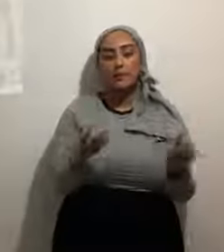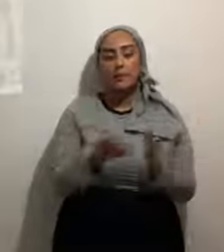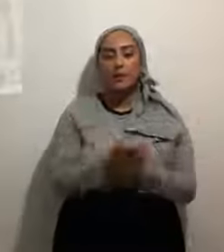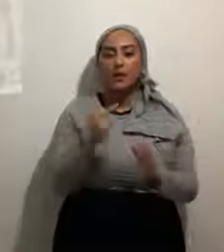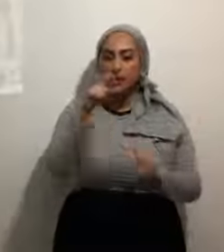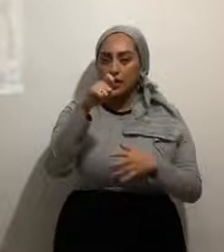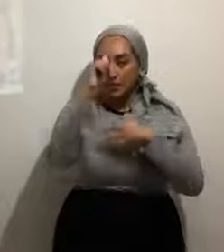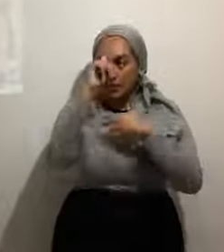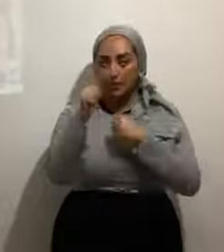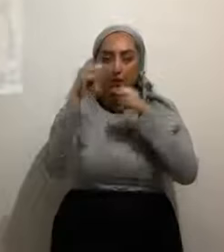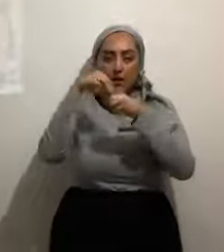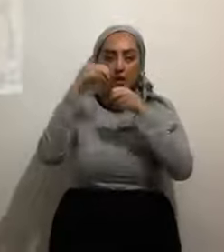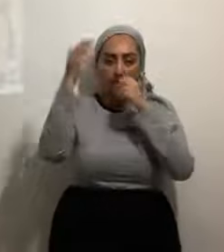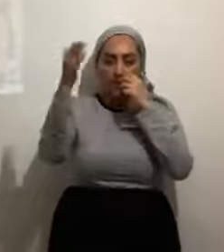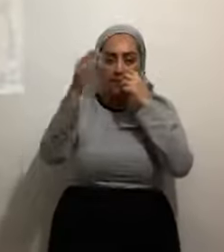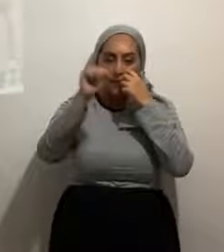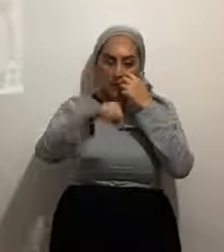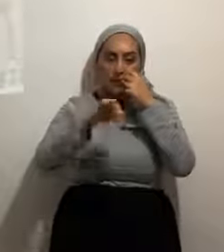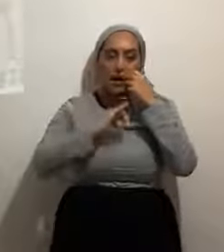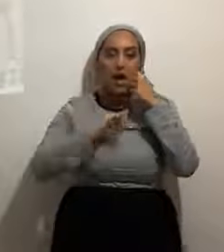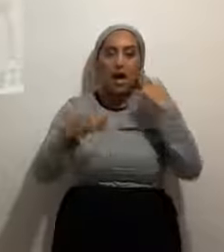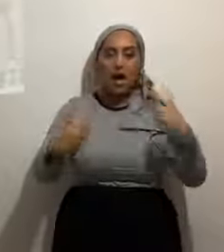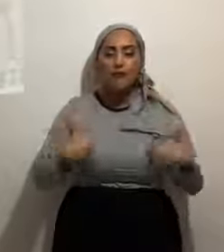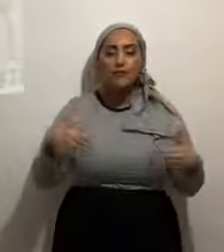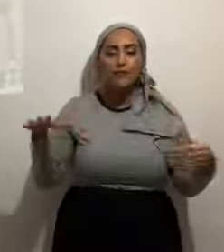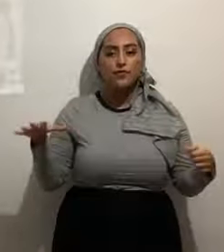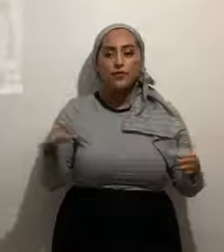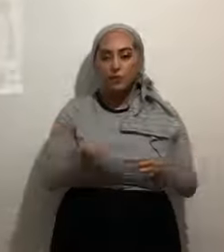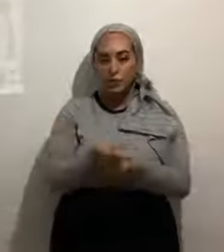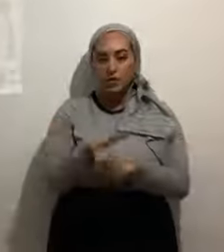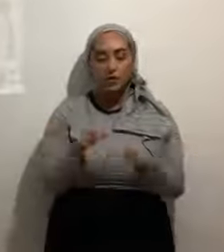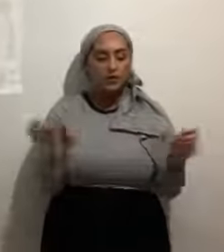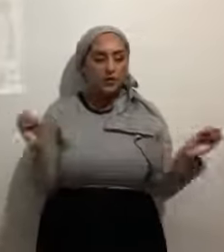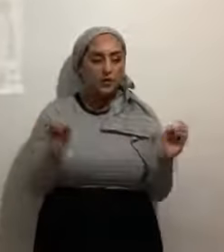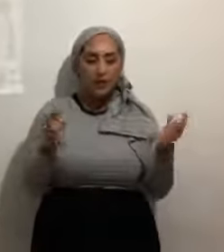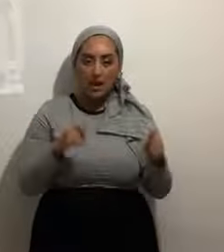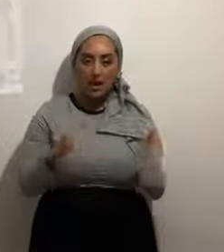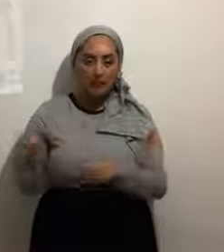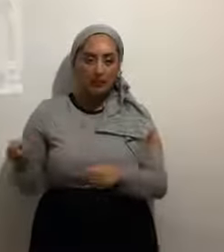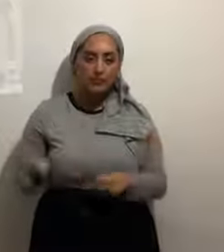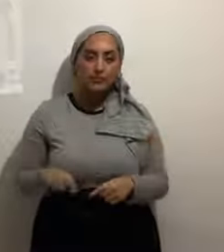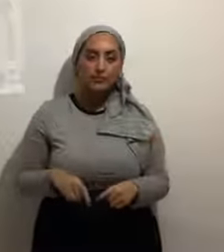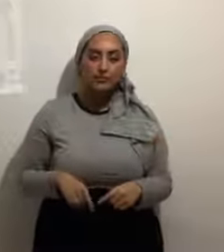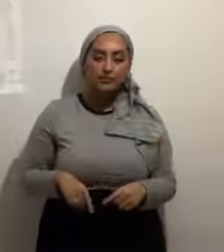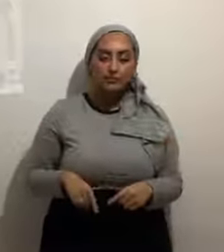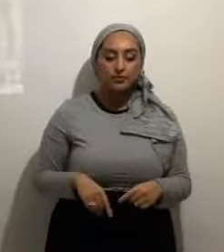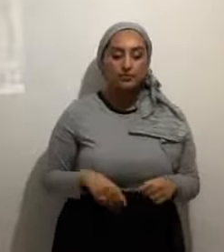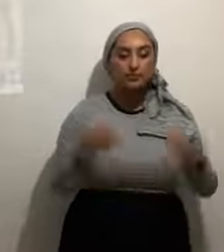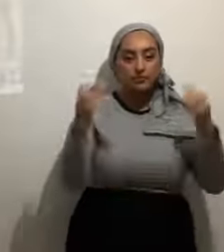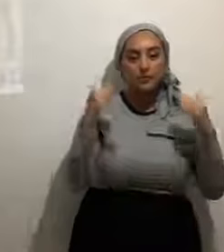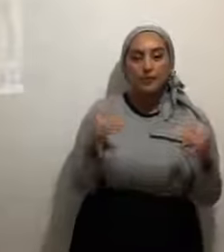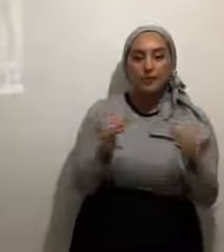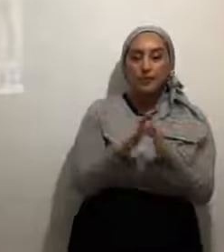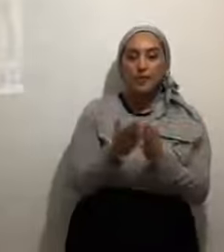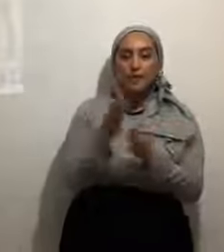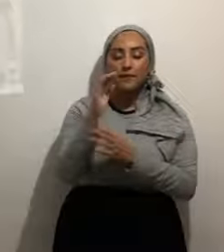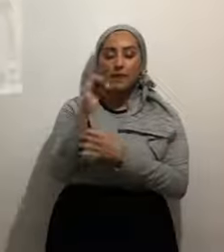la tengo, plenamente. No pasa nada. Ahora, vamos al libro de Amós, perdón,